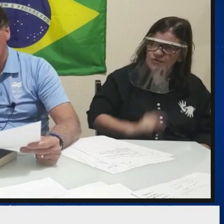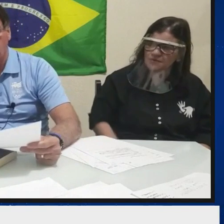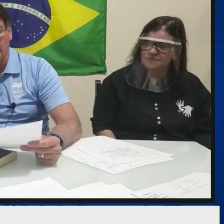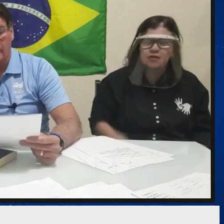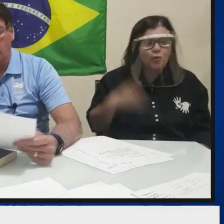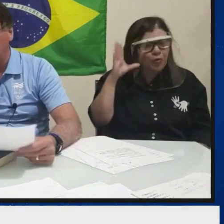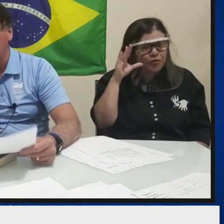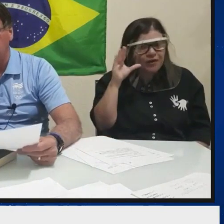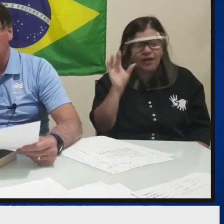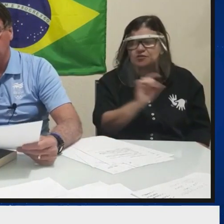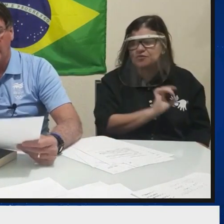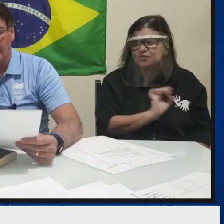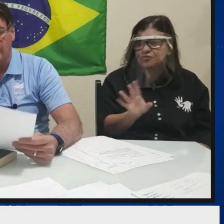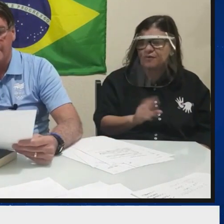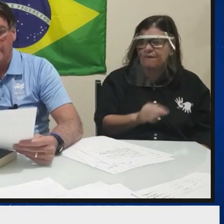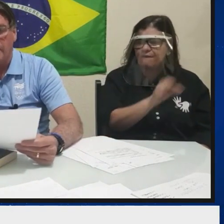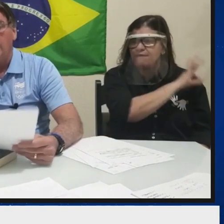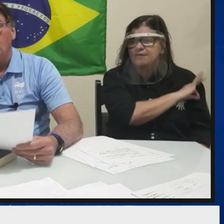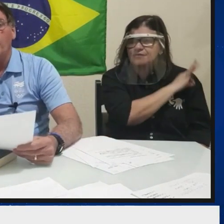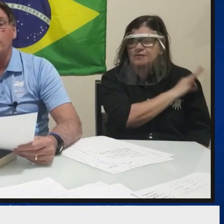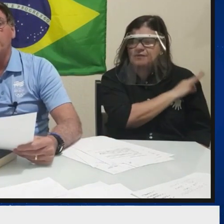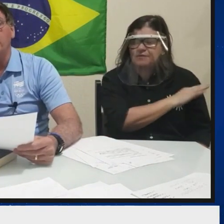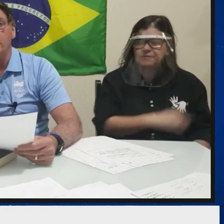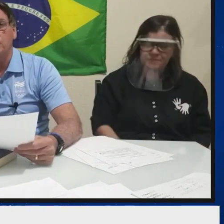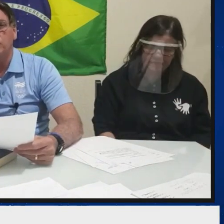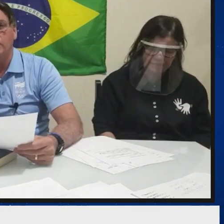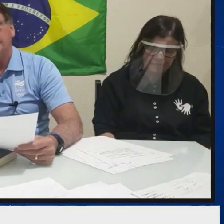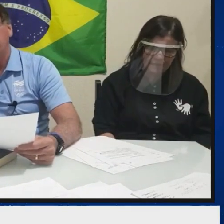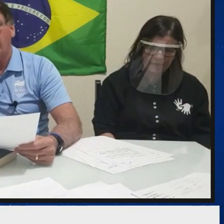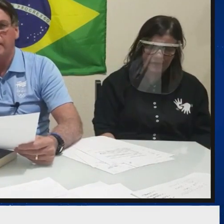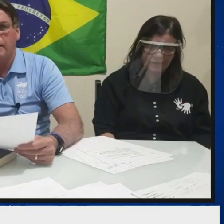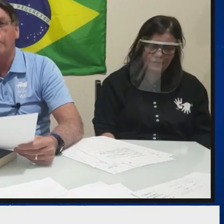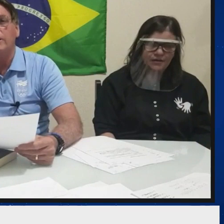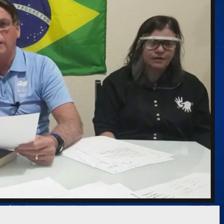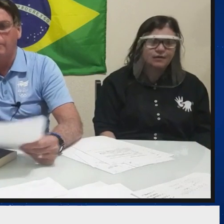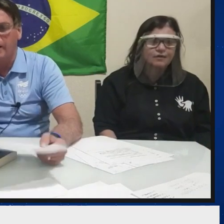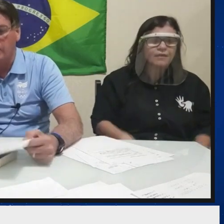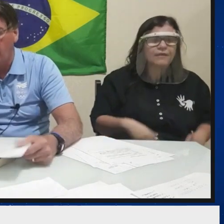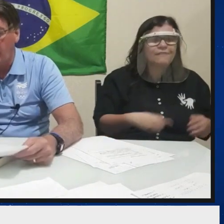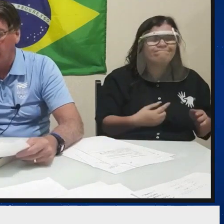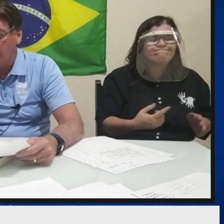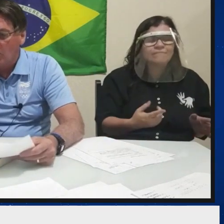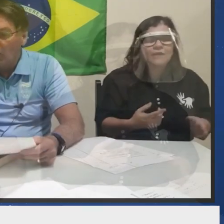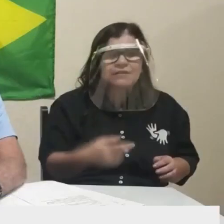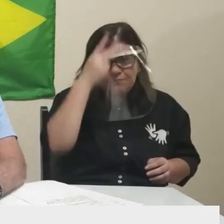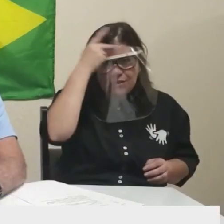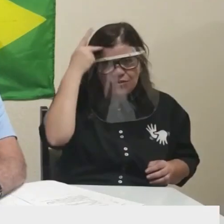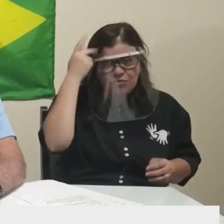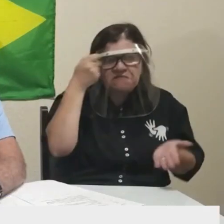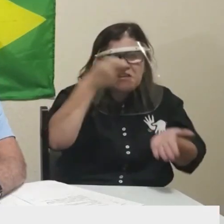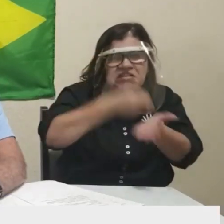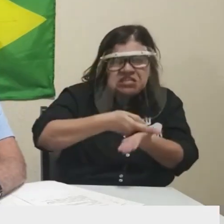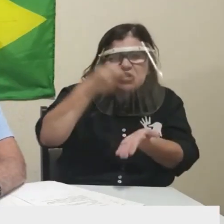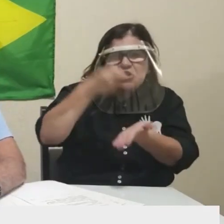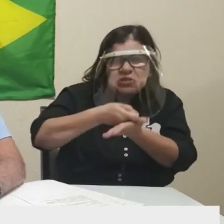nos ouve pelo rádio. Seguimos acompanhando a live do presidente Jair Bolsonaro, agora 7h22. Vamos voltar a acompanhar. Não, pessoal do